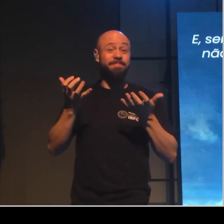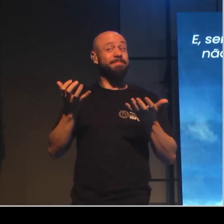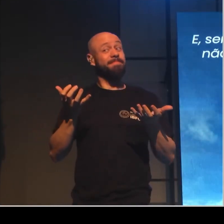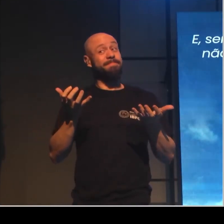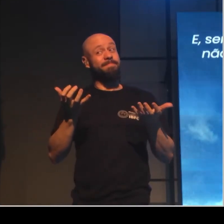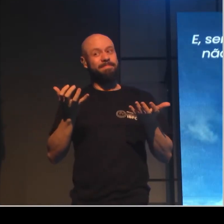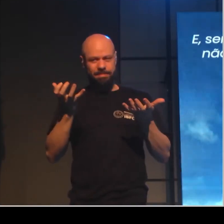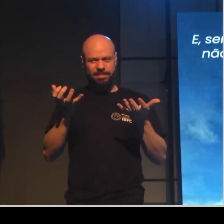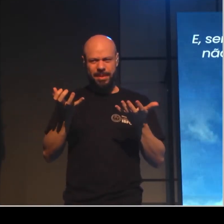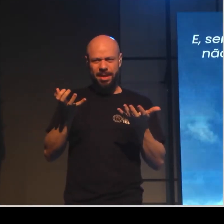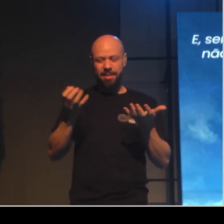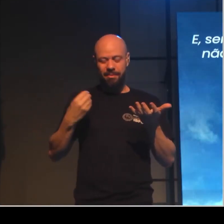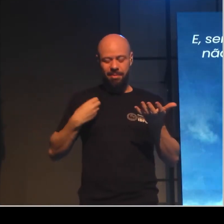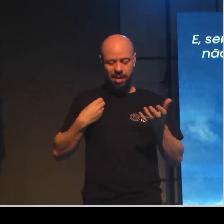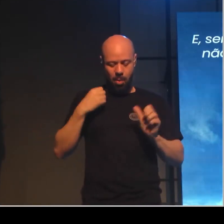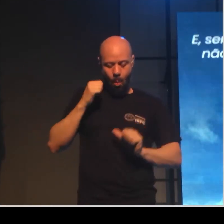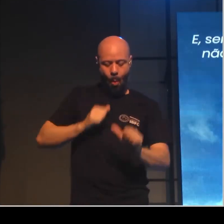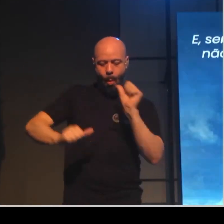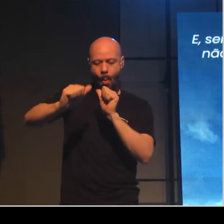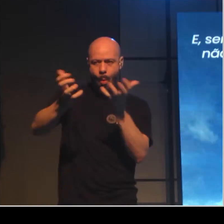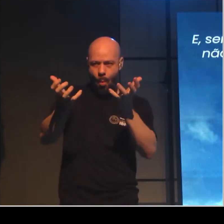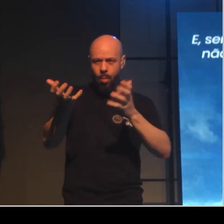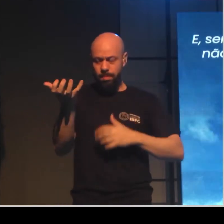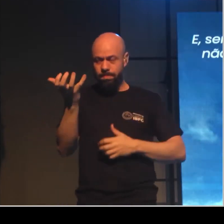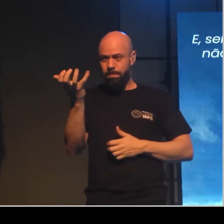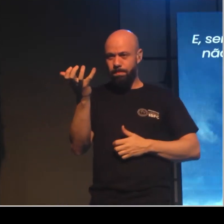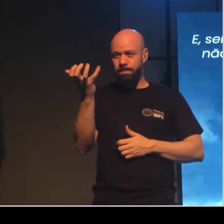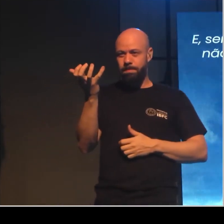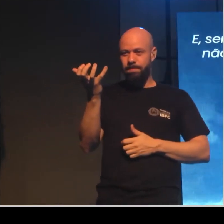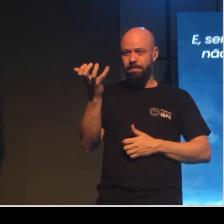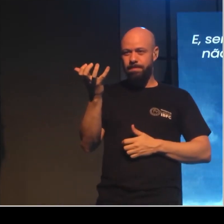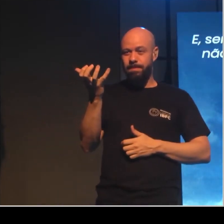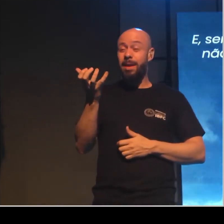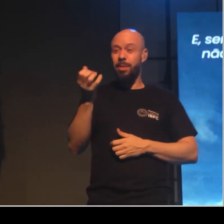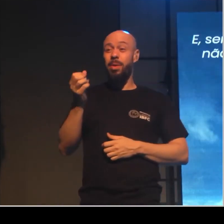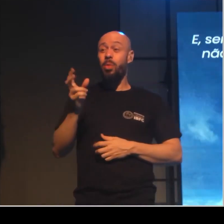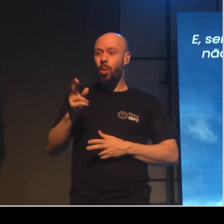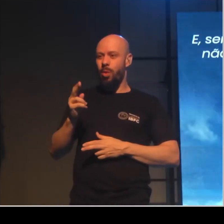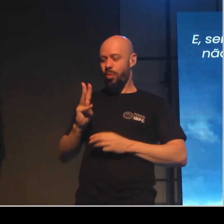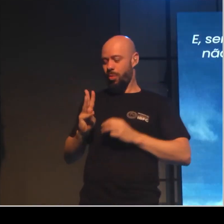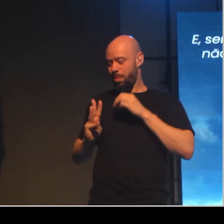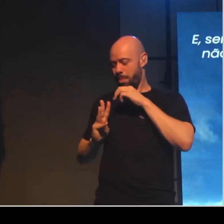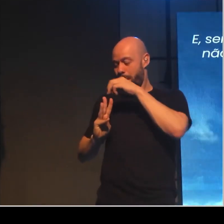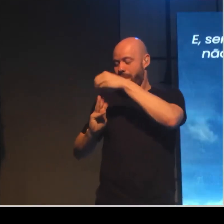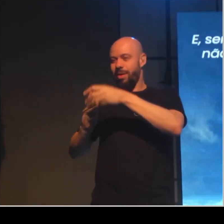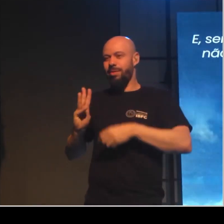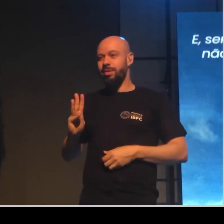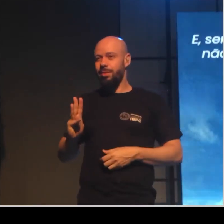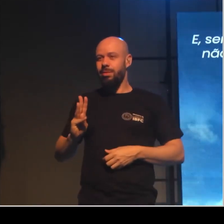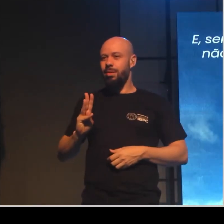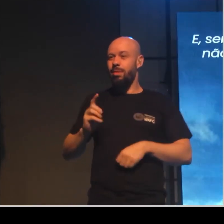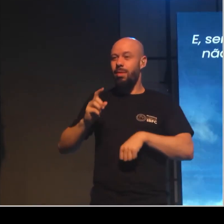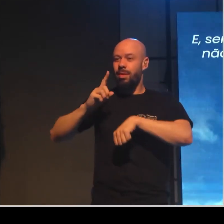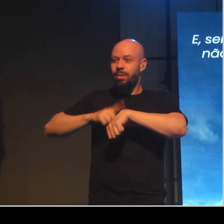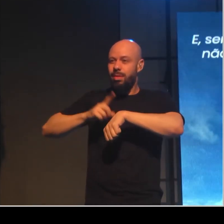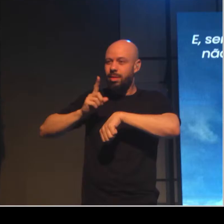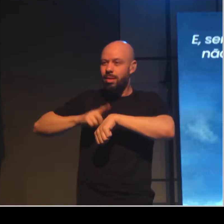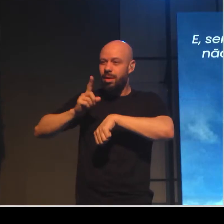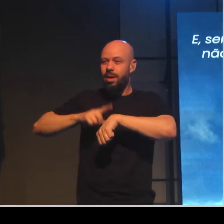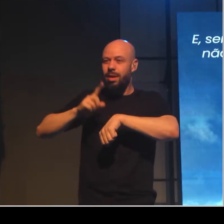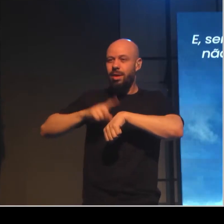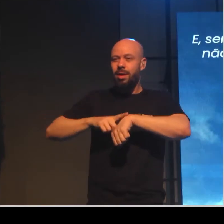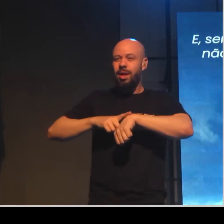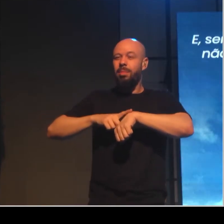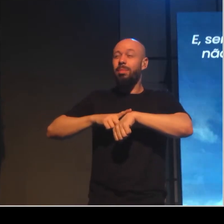Você quer ter a sua vida transformada? Como os magos, dedique o seu tempo, dedique